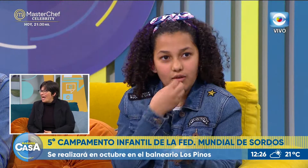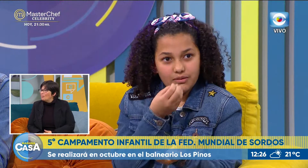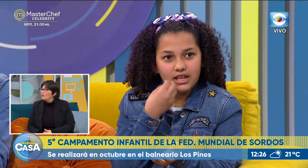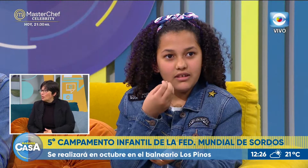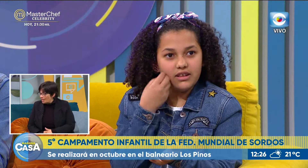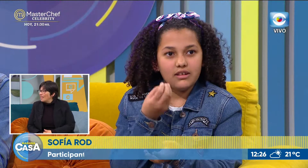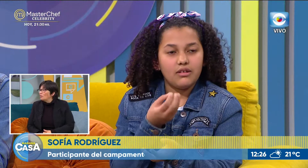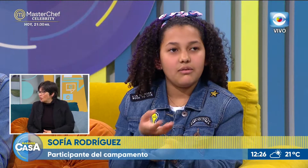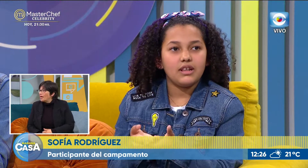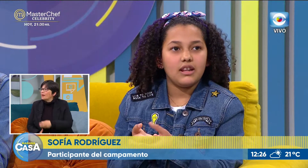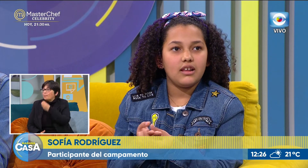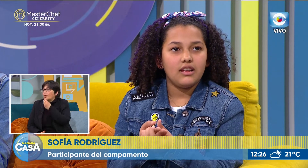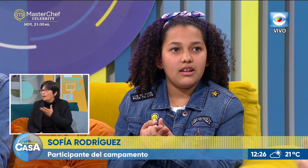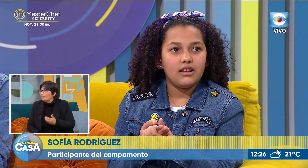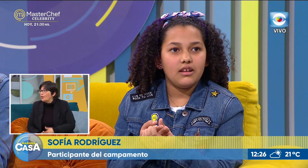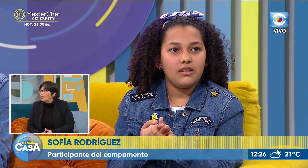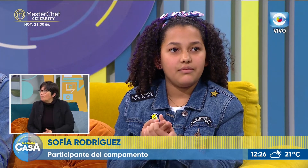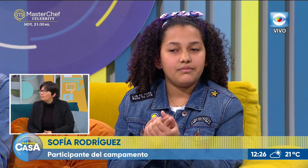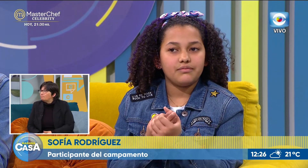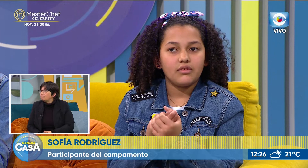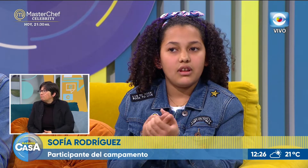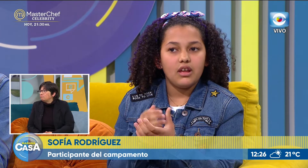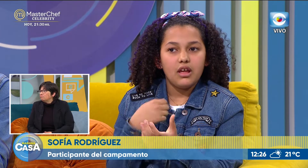A mí me gustaría mostrar, por ejemplo,